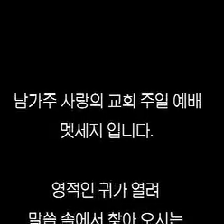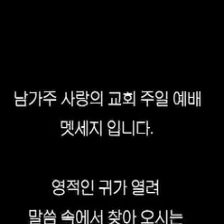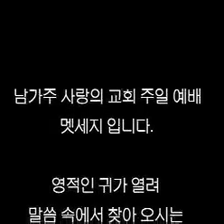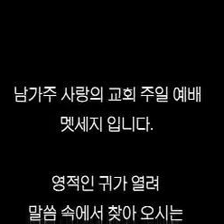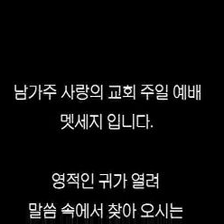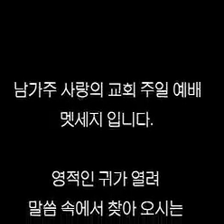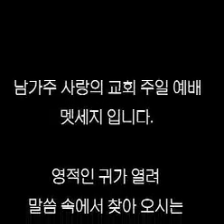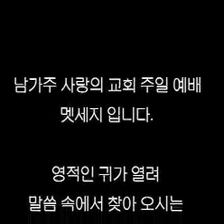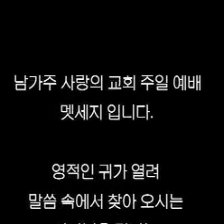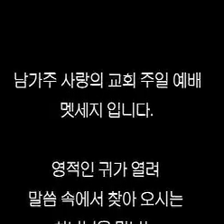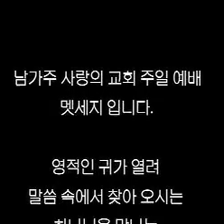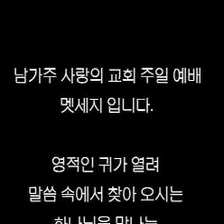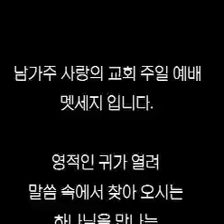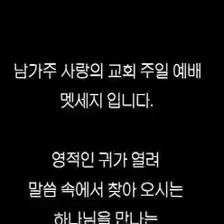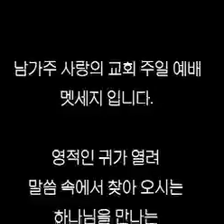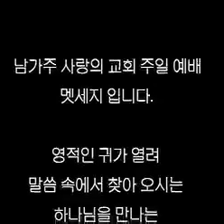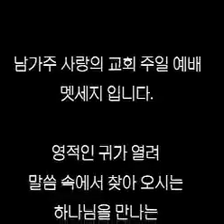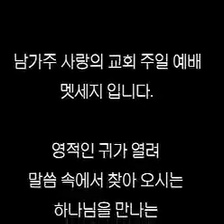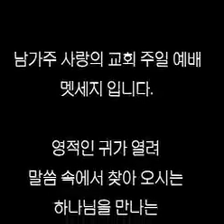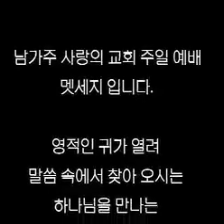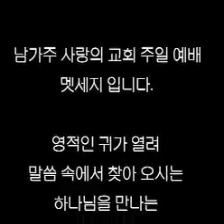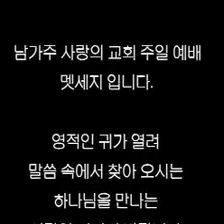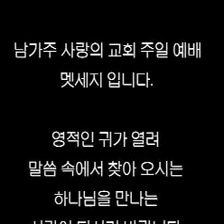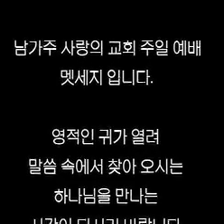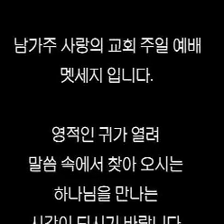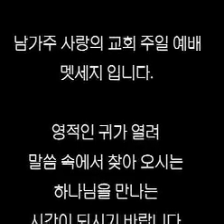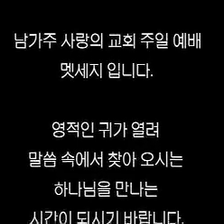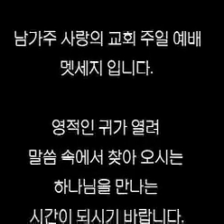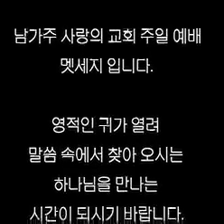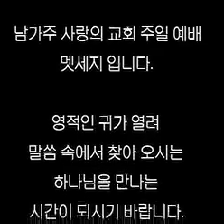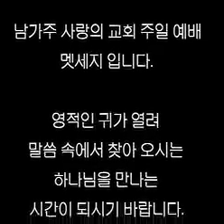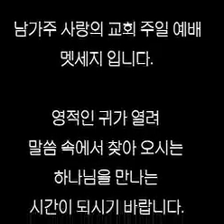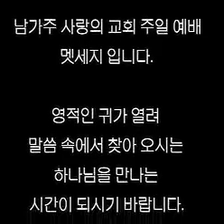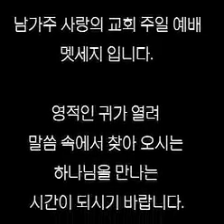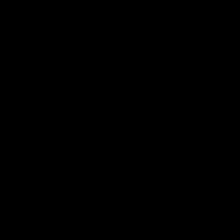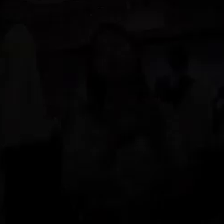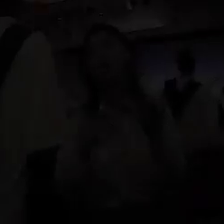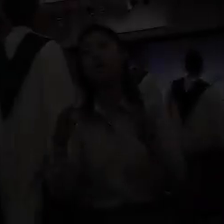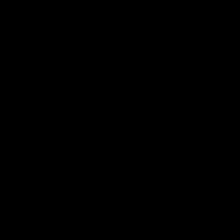속에서 찾아오시는 하나님을 만나는 시간이 되시기 바랍니다.